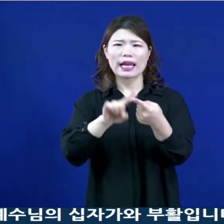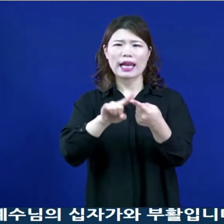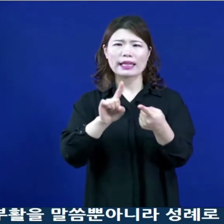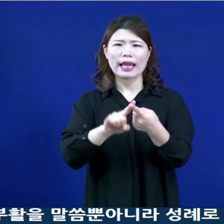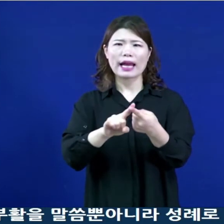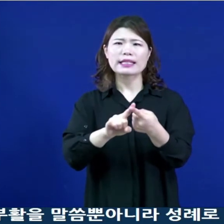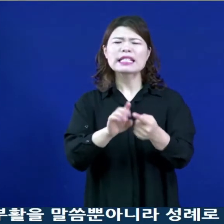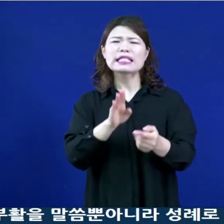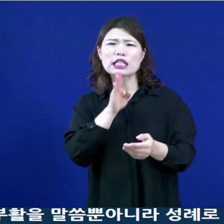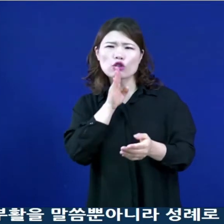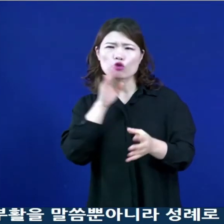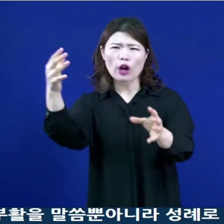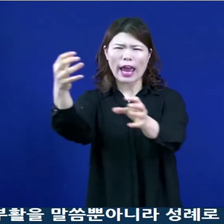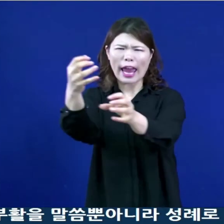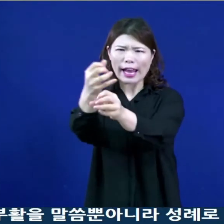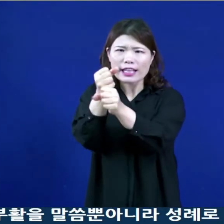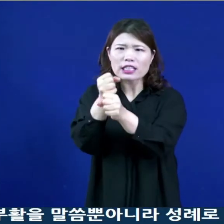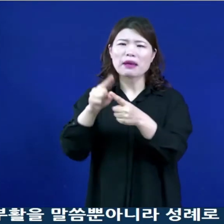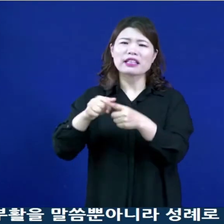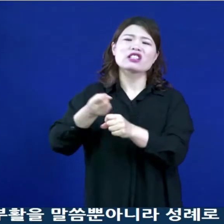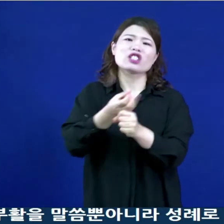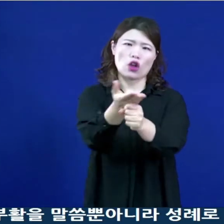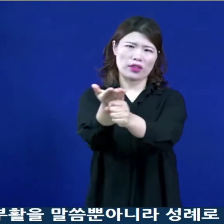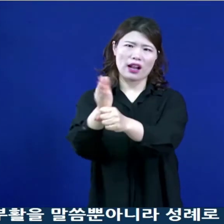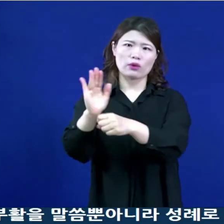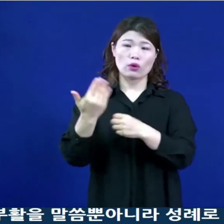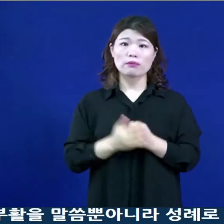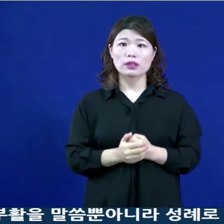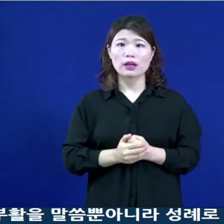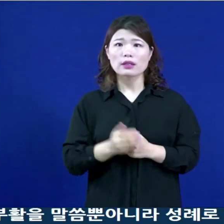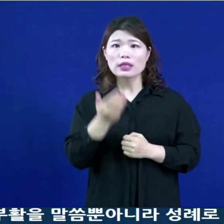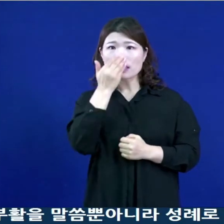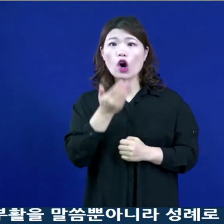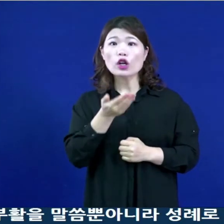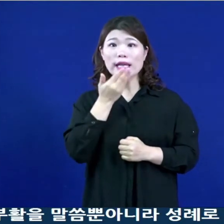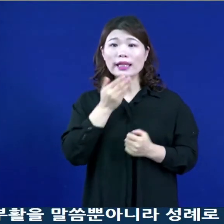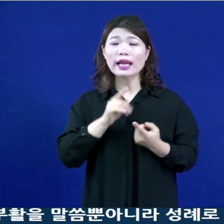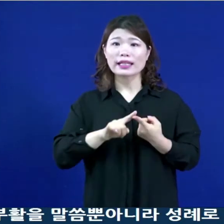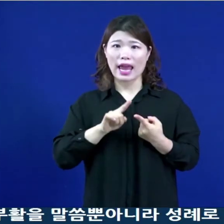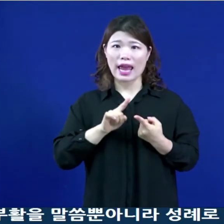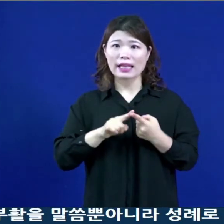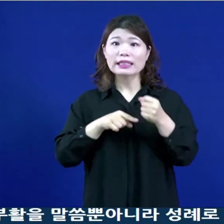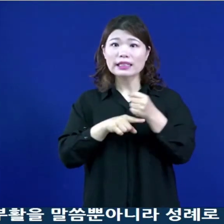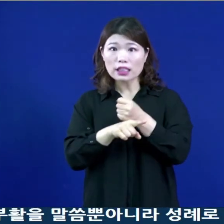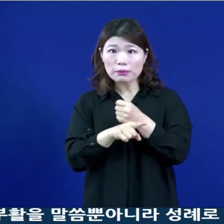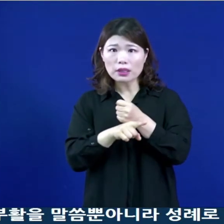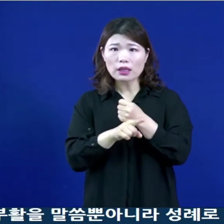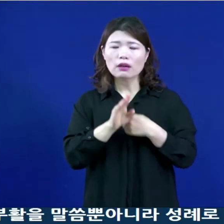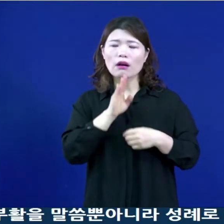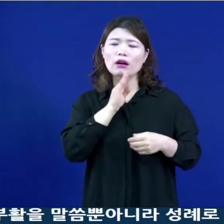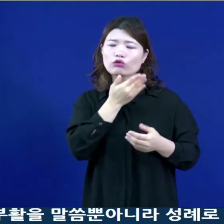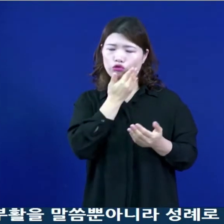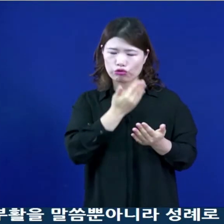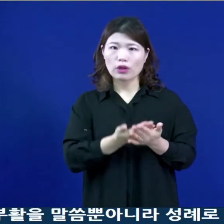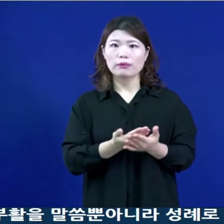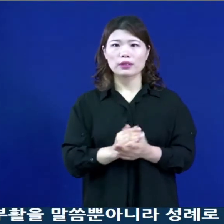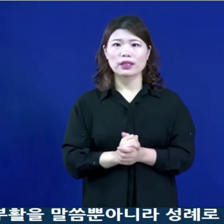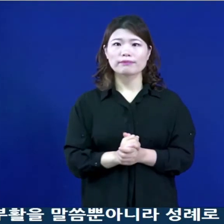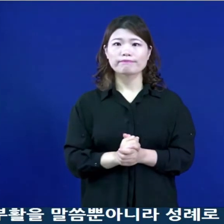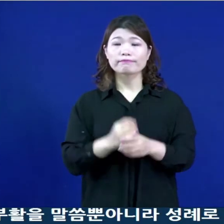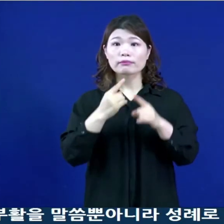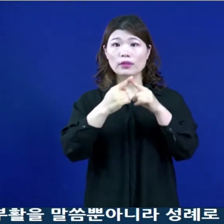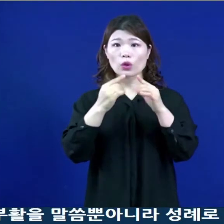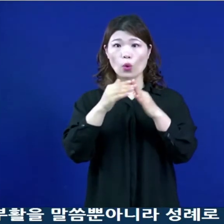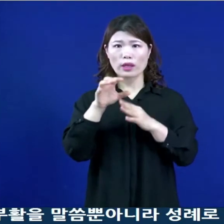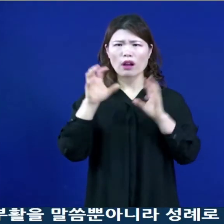다음 세대에 전달해 줘야 되는 거죠. 그래서 성찬의 의미와 성찬이 참 중요한 것 같습니다.